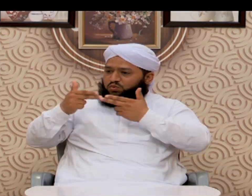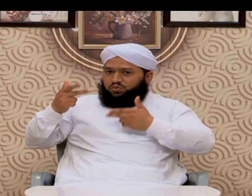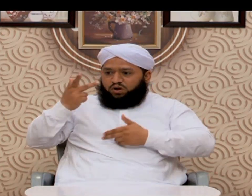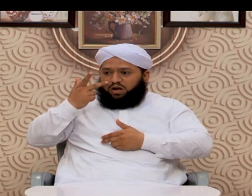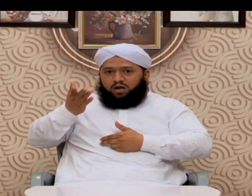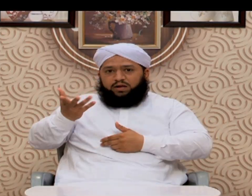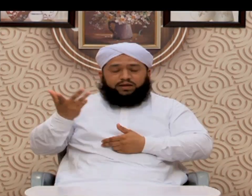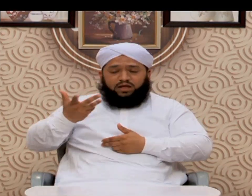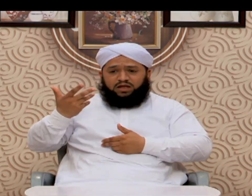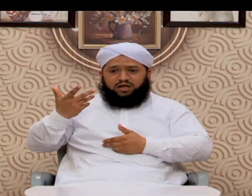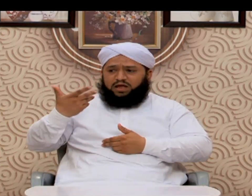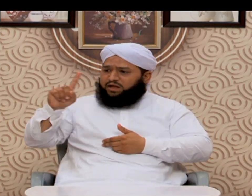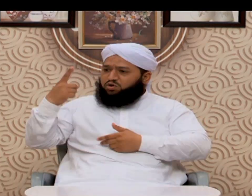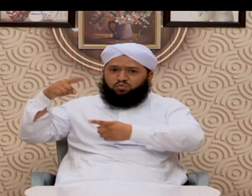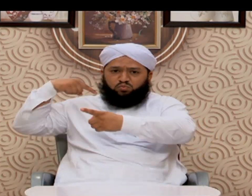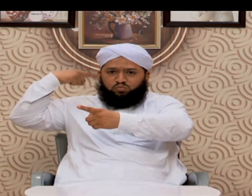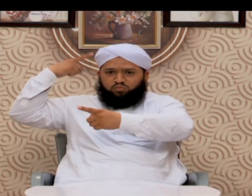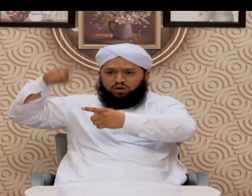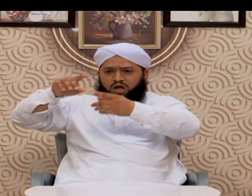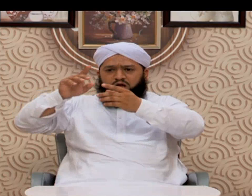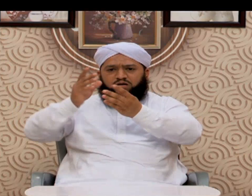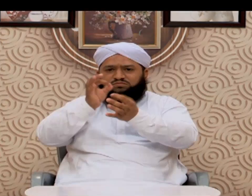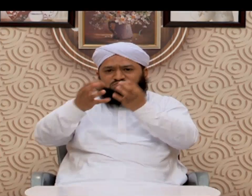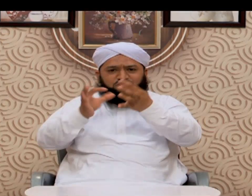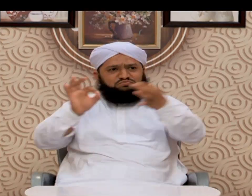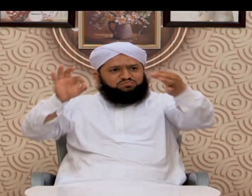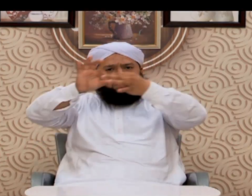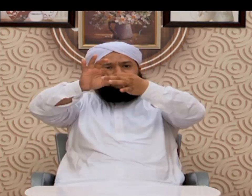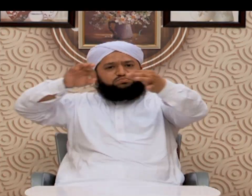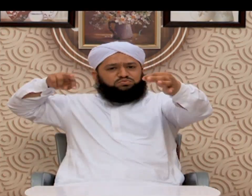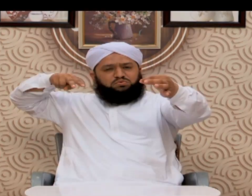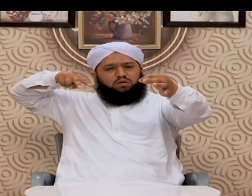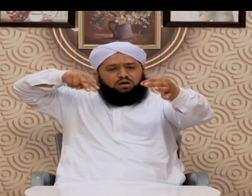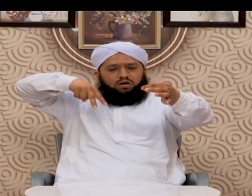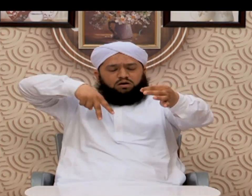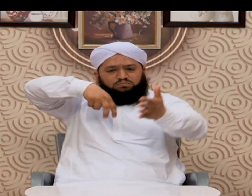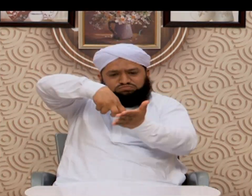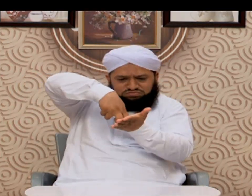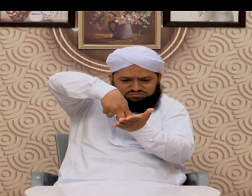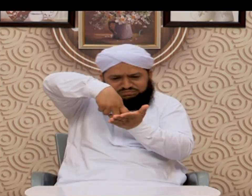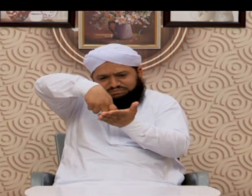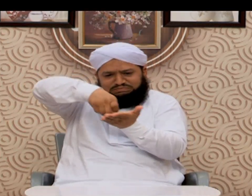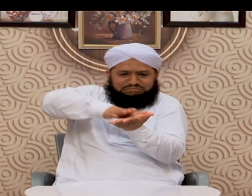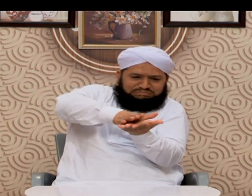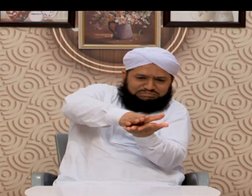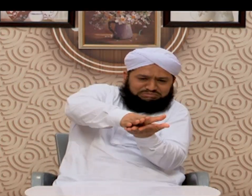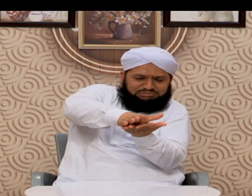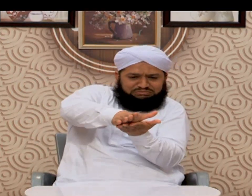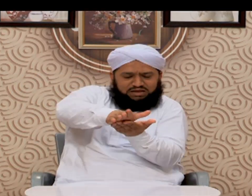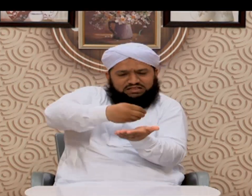دیکھا میرا ایک امتی پل صراط پر کبھی گھٹنوں کے بل اور کبھی پیٹ کے بل رینگ کر چل رہا ہے، اور کبھی تو